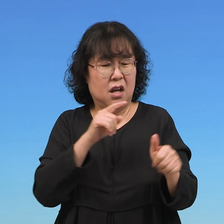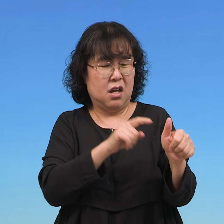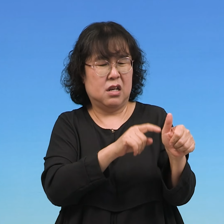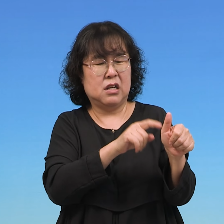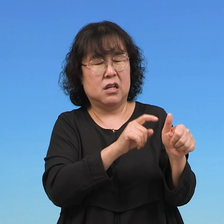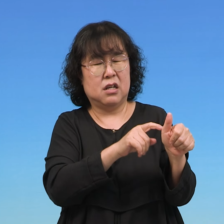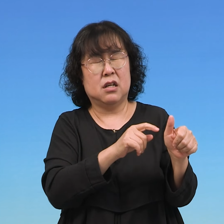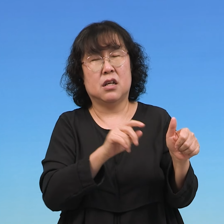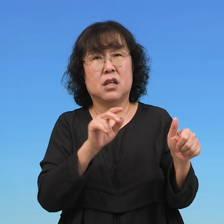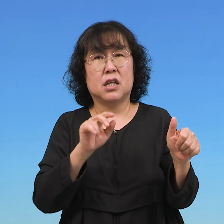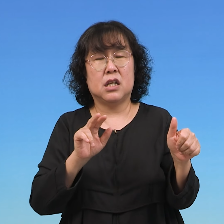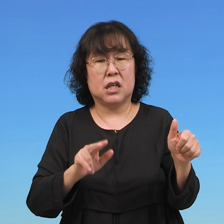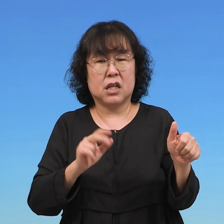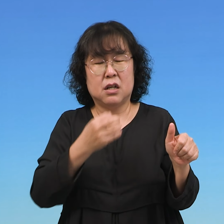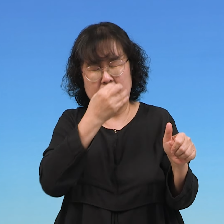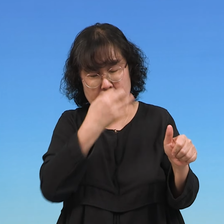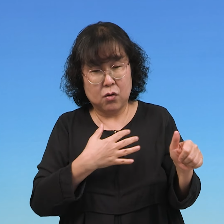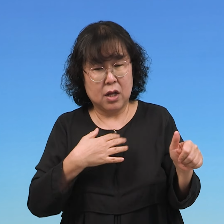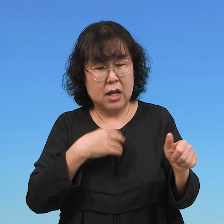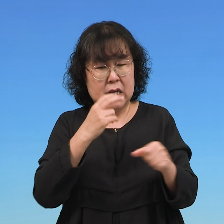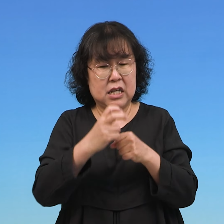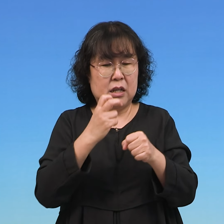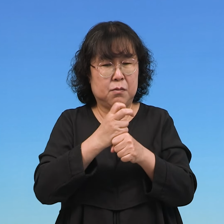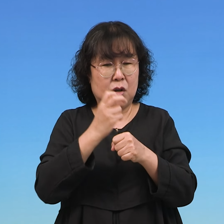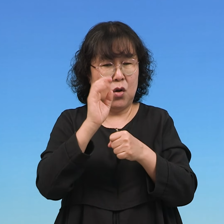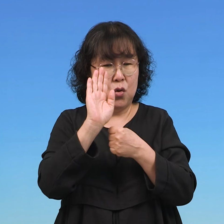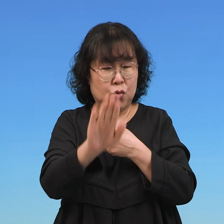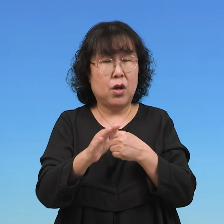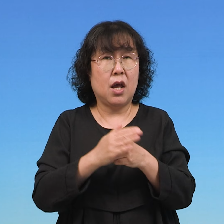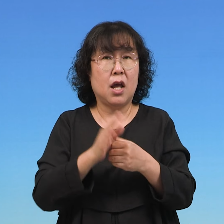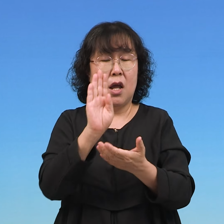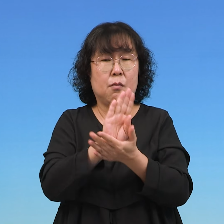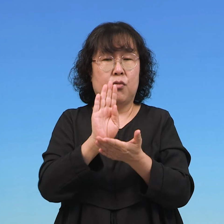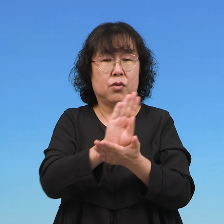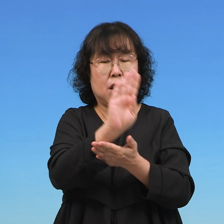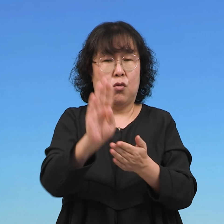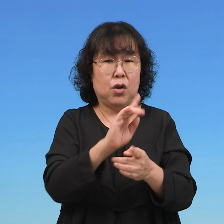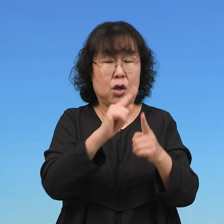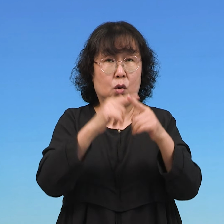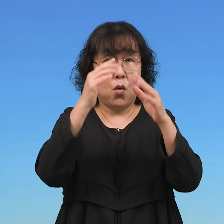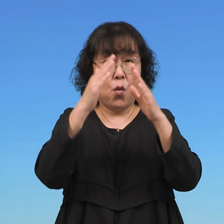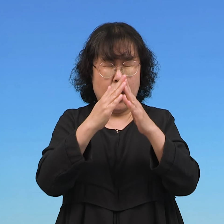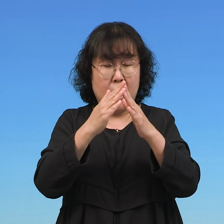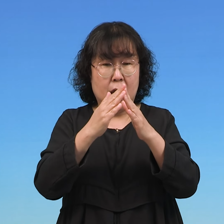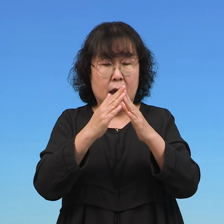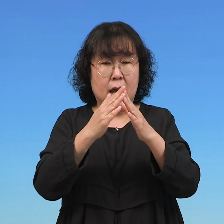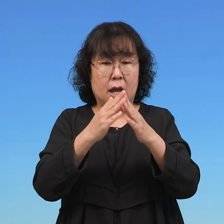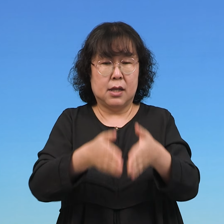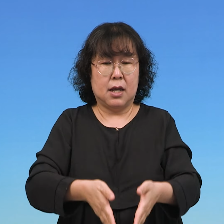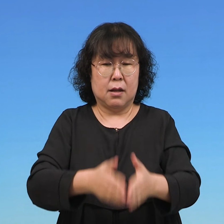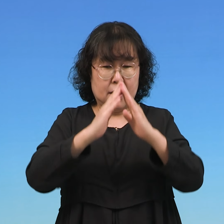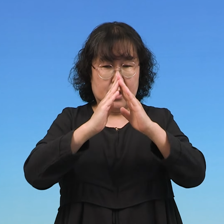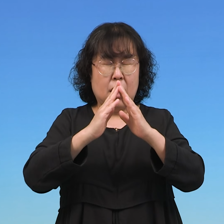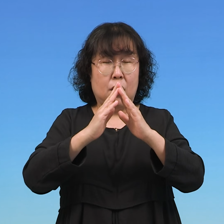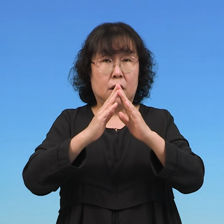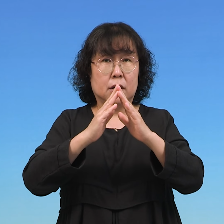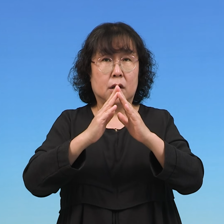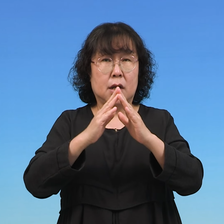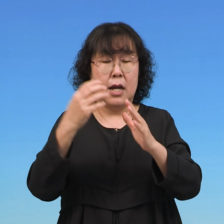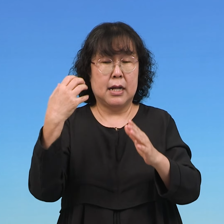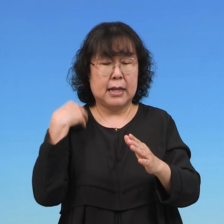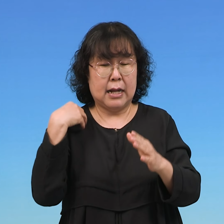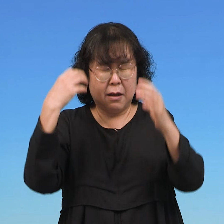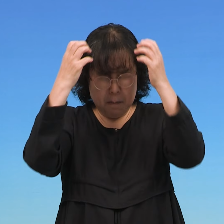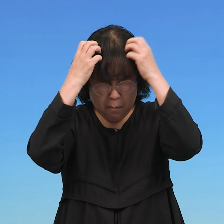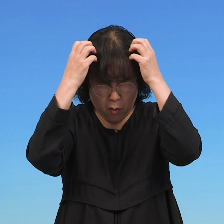저 자식 저게 지금 나중에 한 20년 뒤에 분당에 있는 우리 교회를 개척해서 담임 목사 시키려고